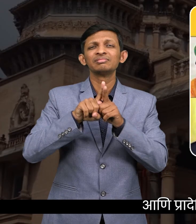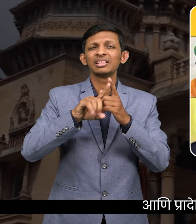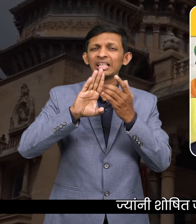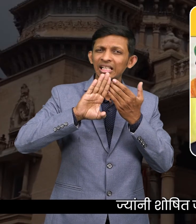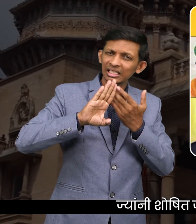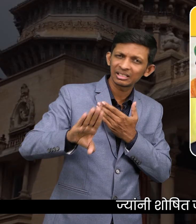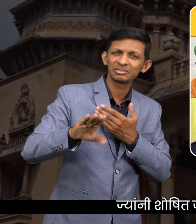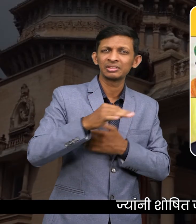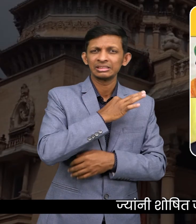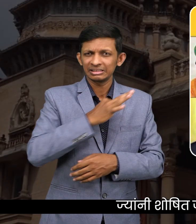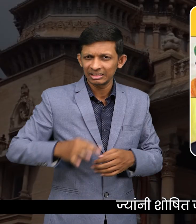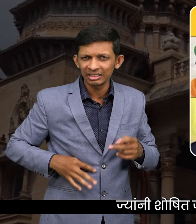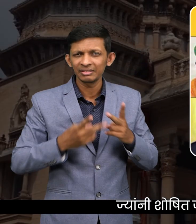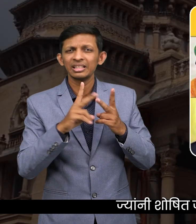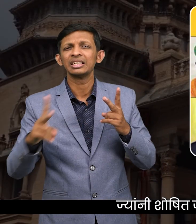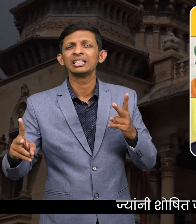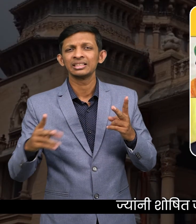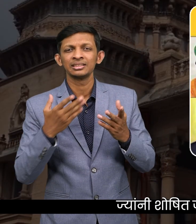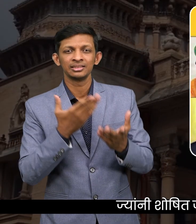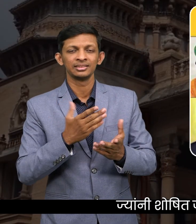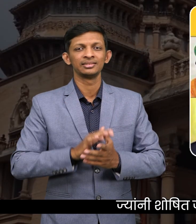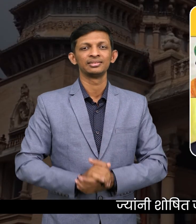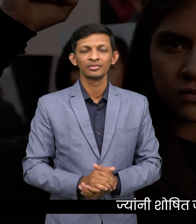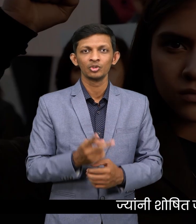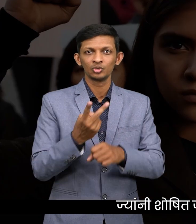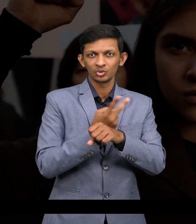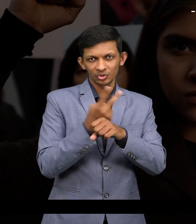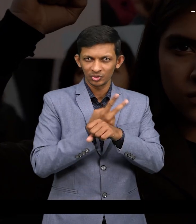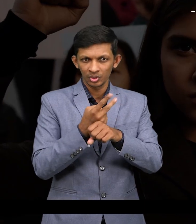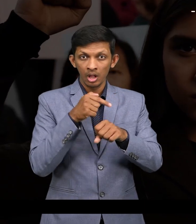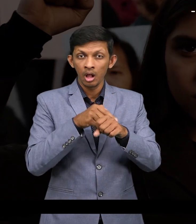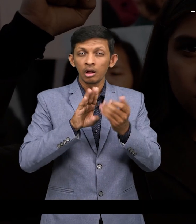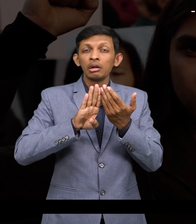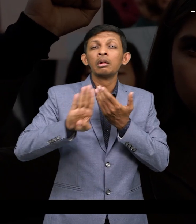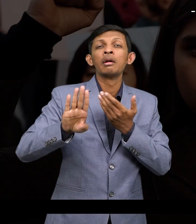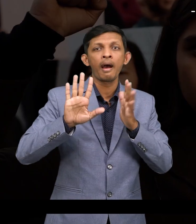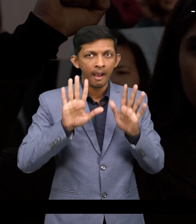समाजसुधारक आहेत ज्यांनी शोषित जातीच्या हक्कांसाठी लढा दिला. लिंगभेद.